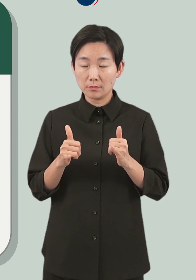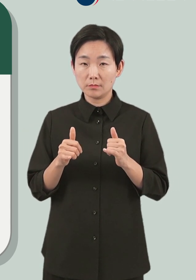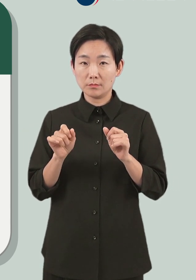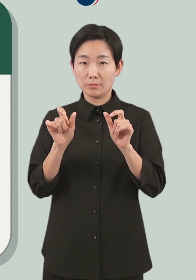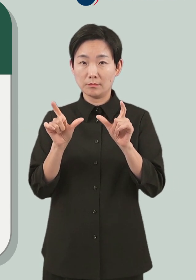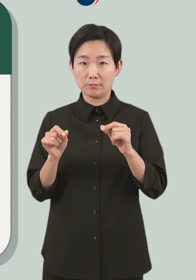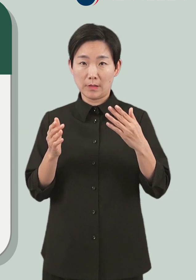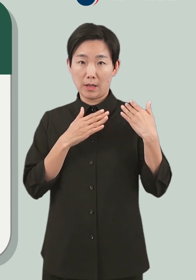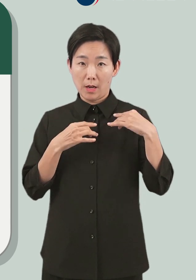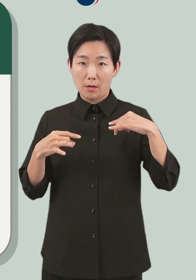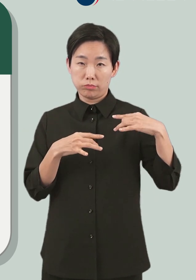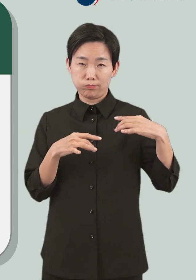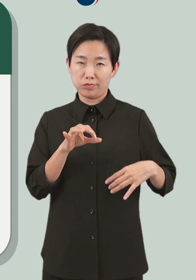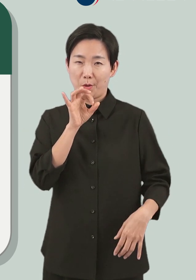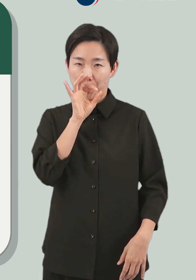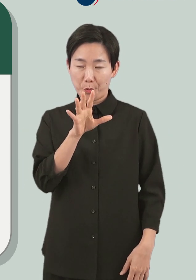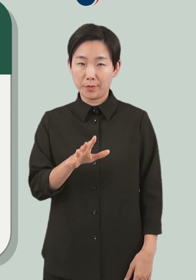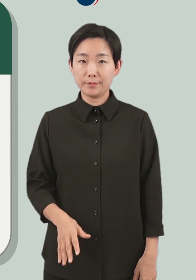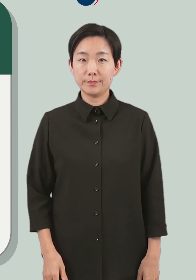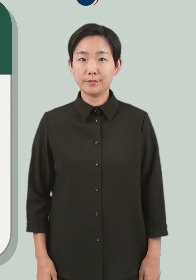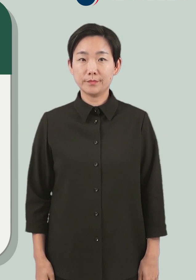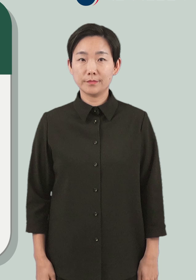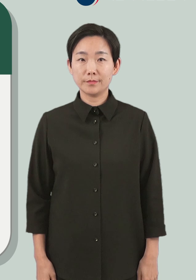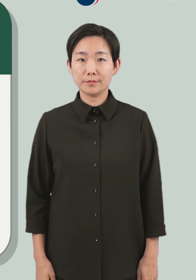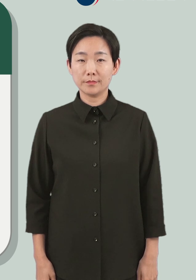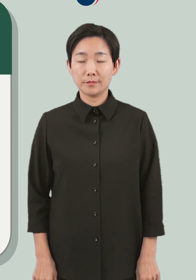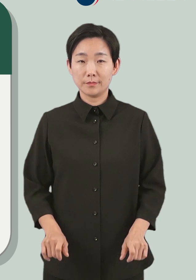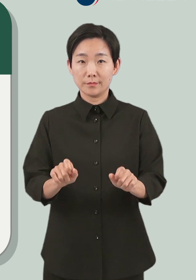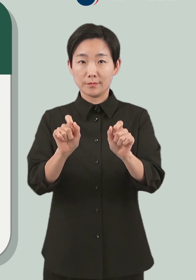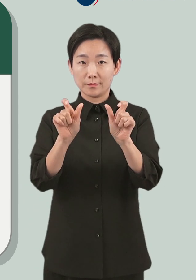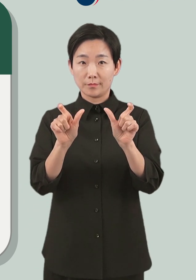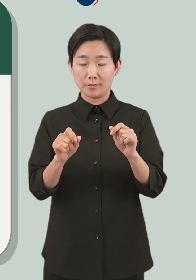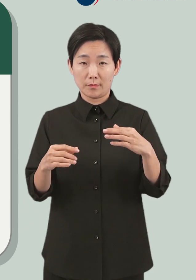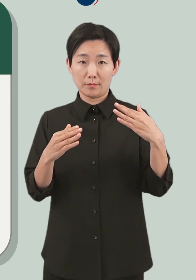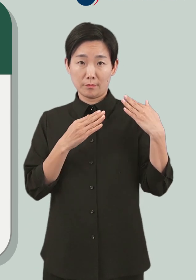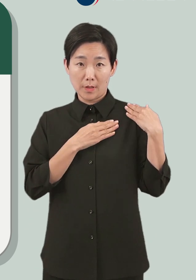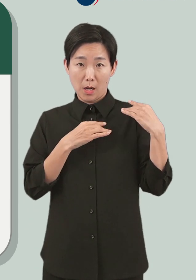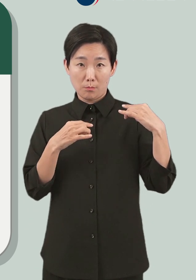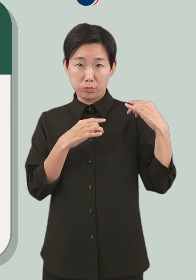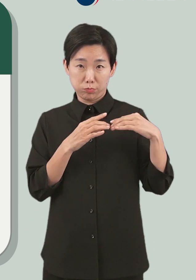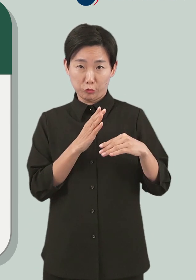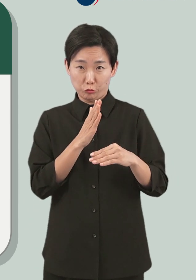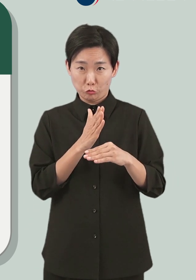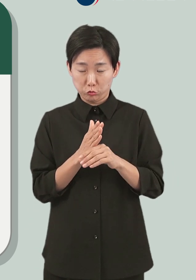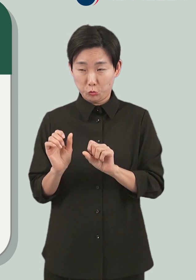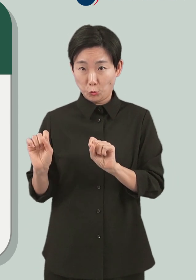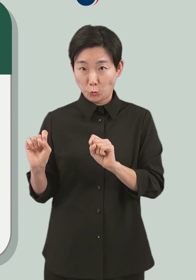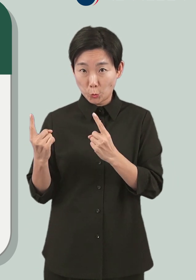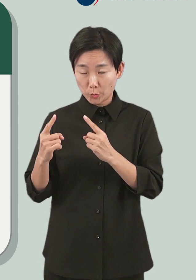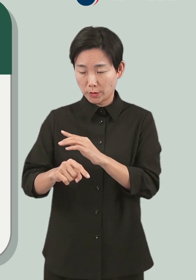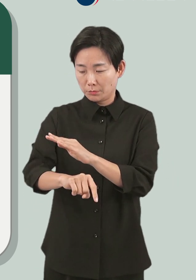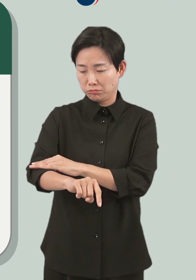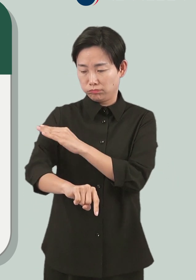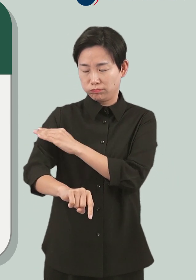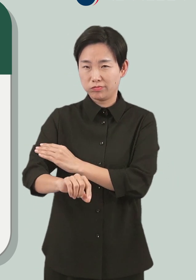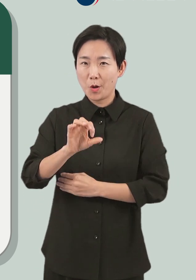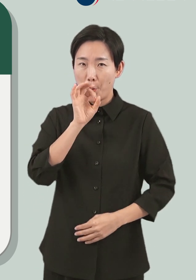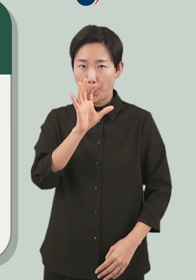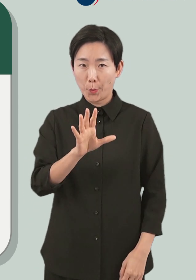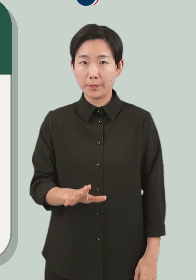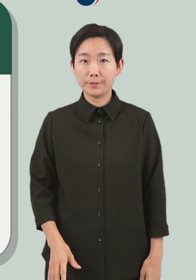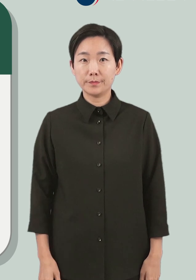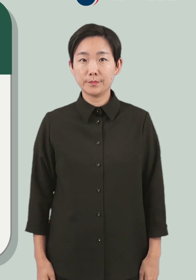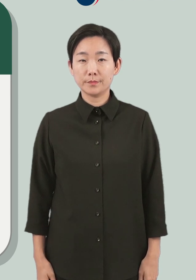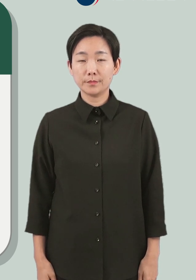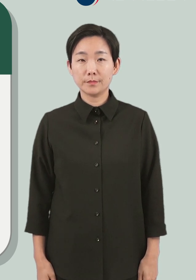이식된 금속성 또는 전자기기가 있는 환자는 본 의료기기를 사용할 수 없습니다. 다른 저주파